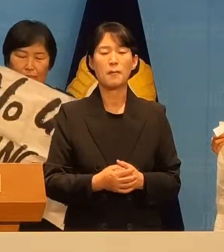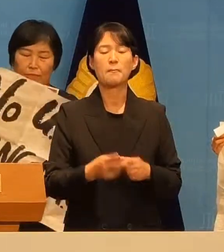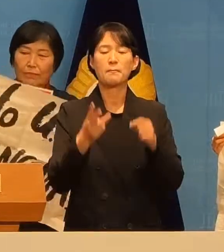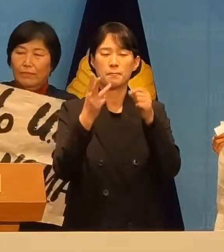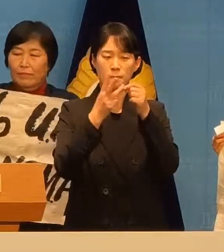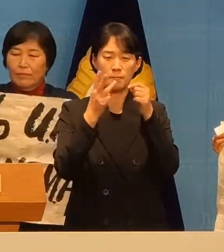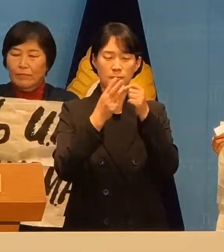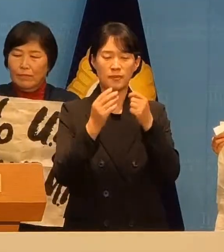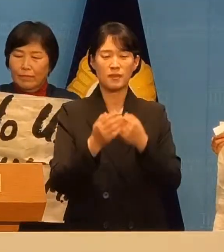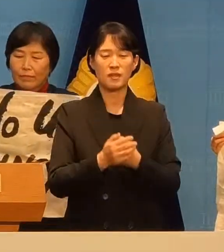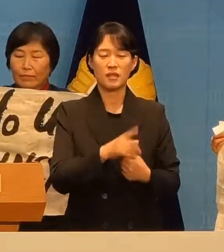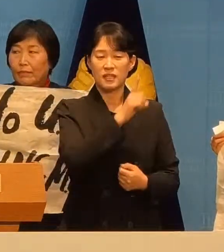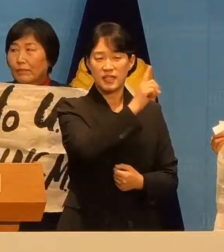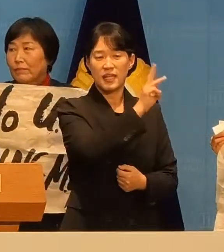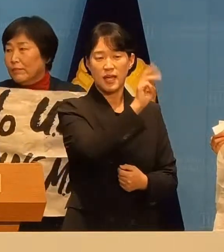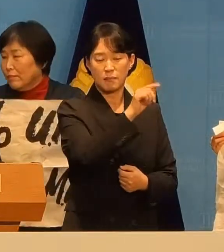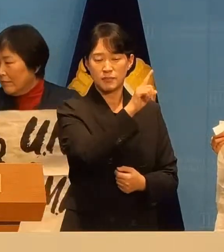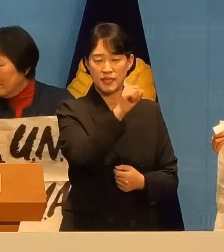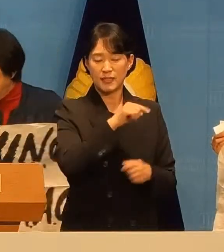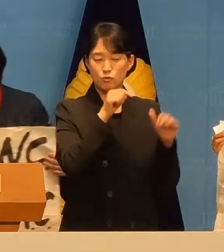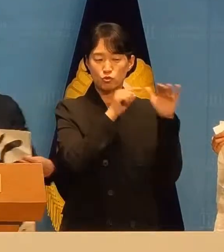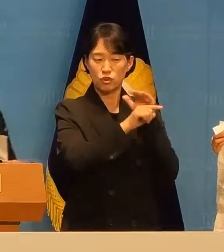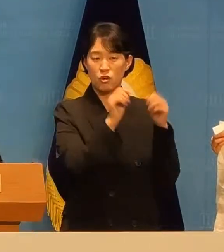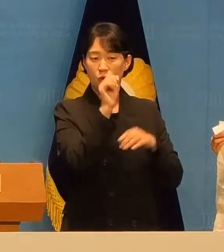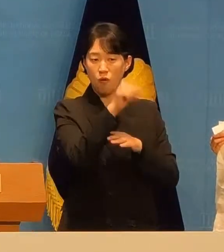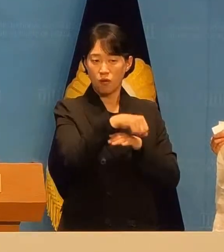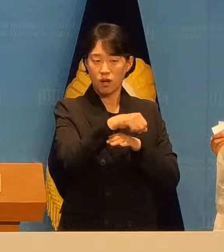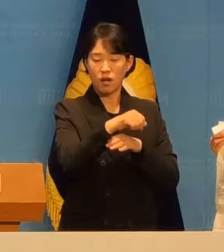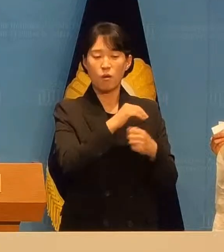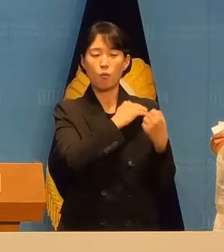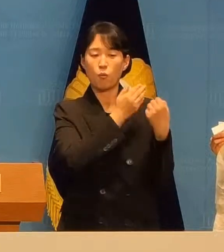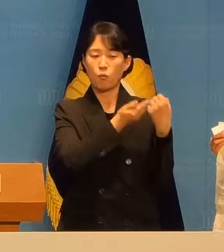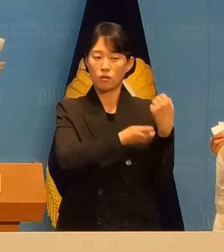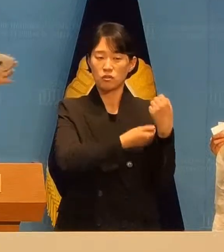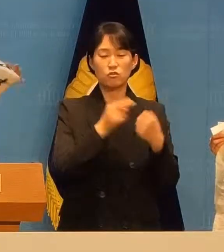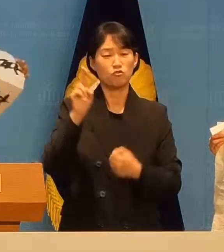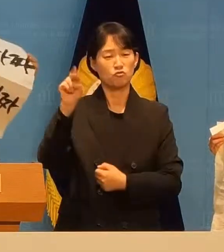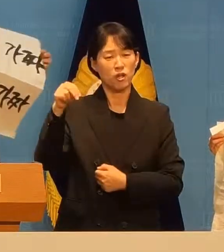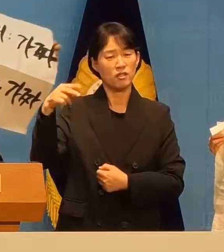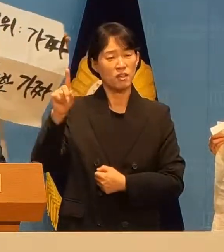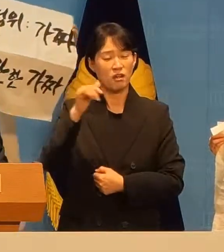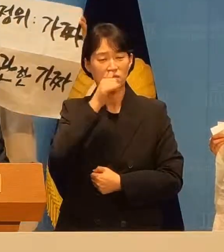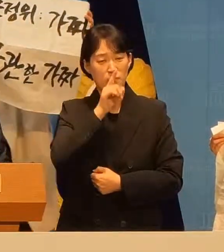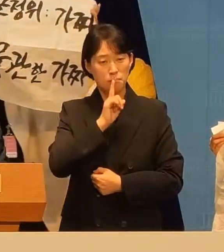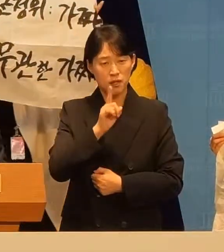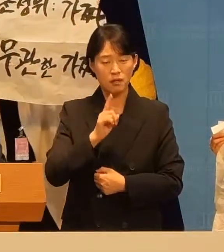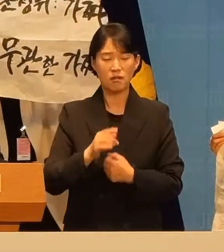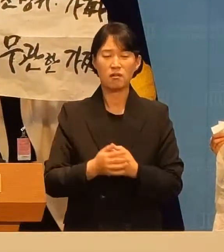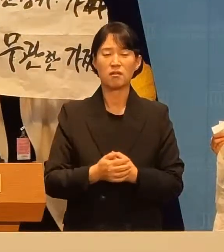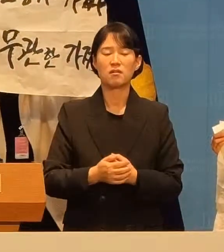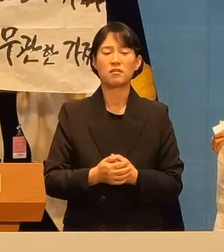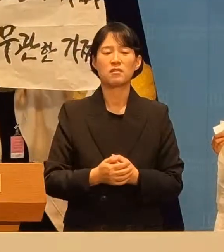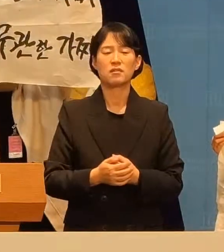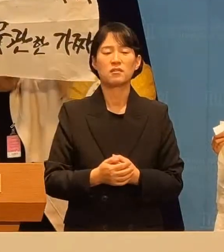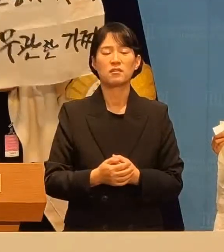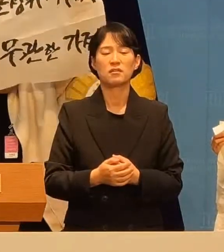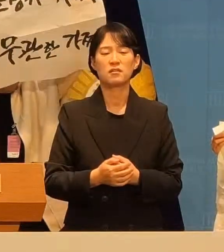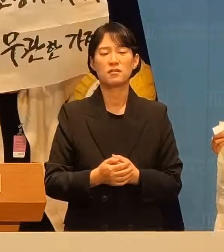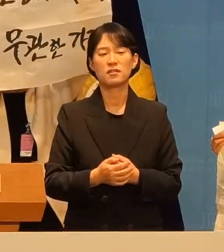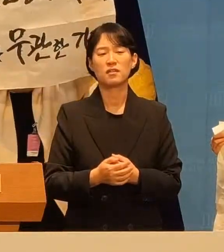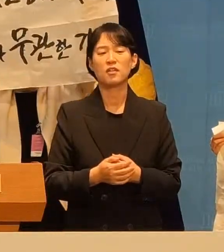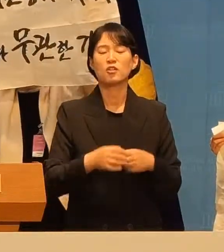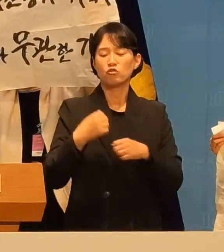셋째, 비무장지대 출입 허가권은 유엔사 군정위에 있다고 했다. 정년협정 9항은 군인이나